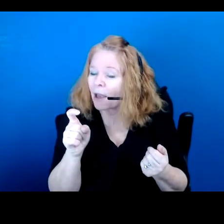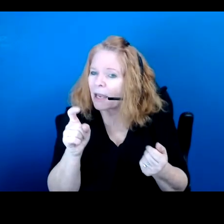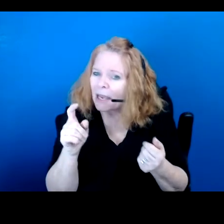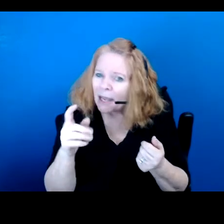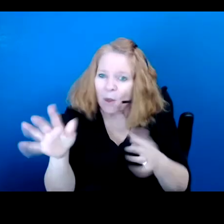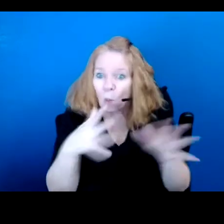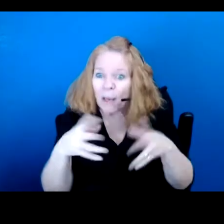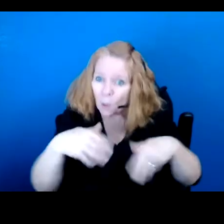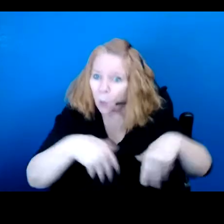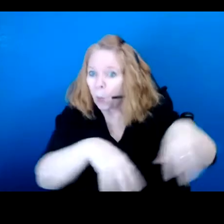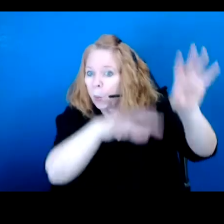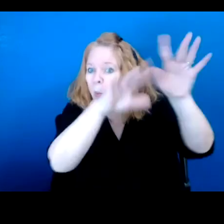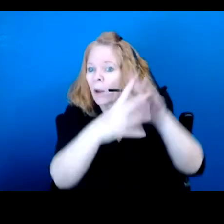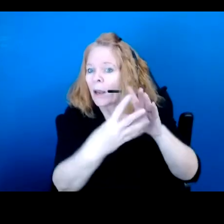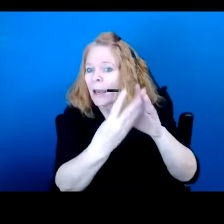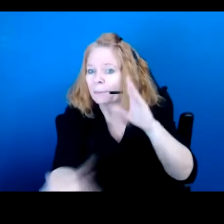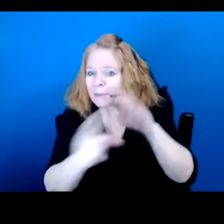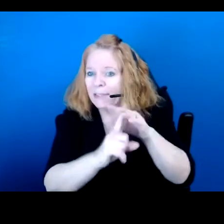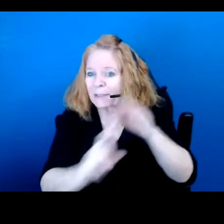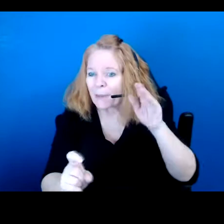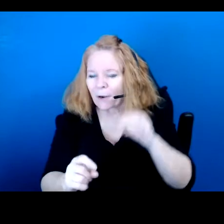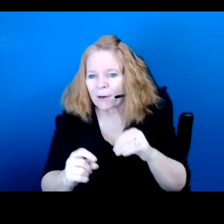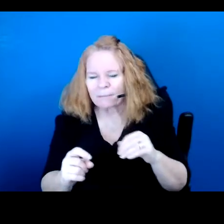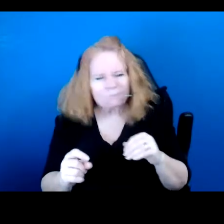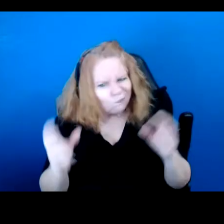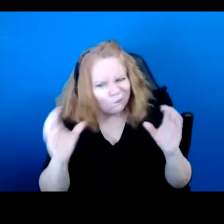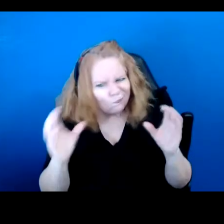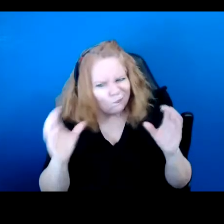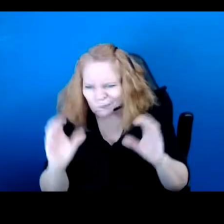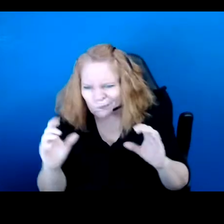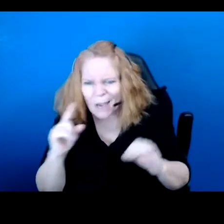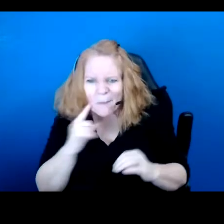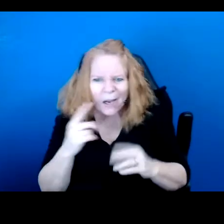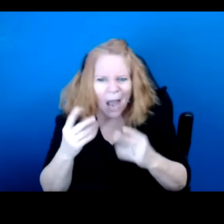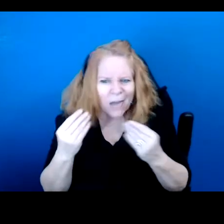visto la boca de morirse en que se derrite